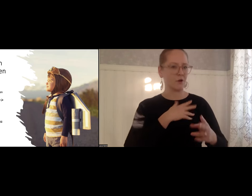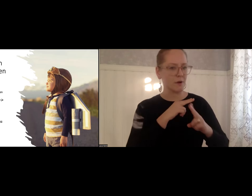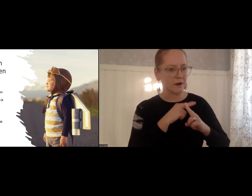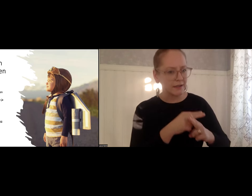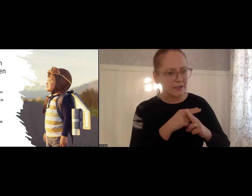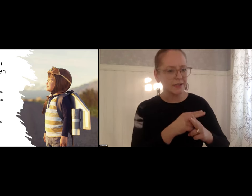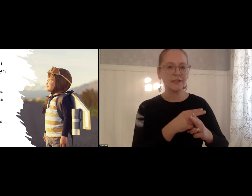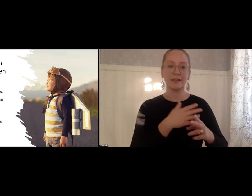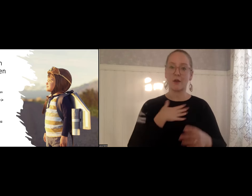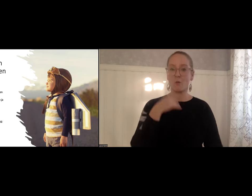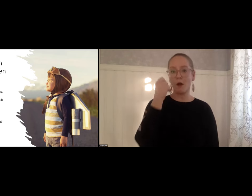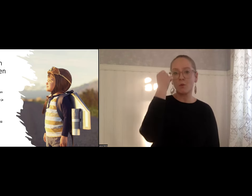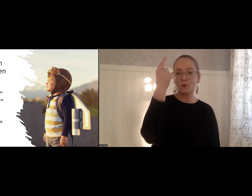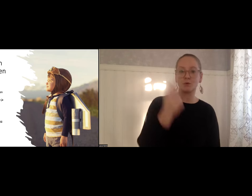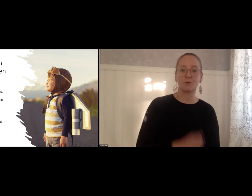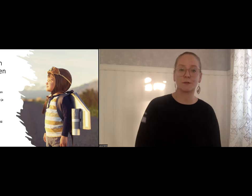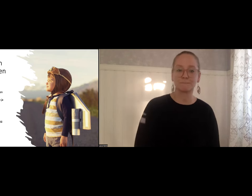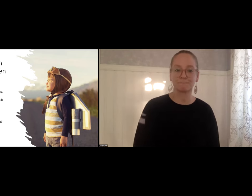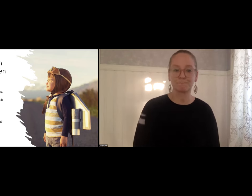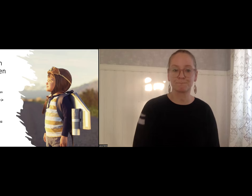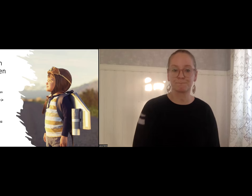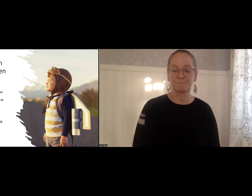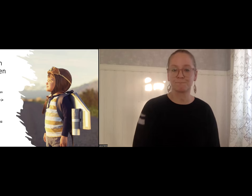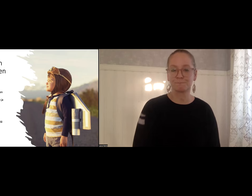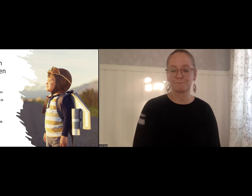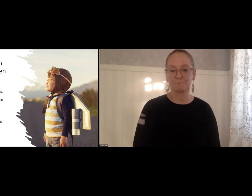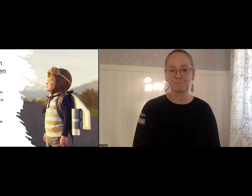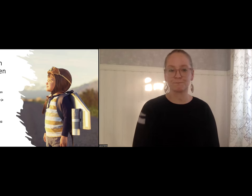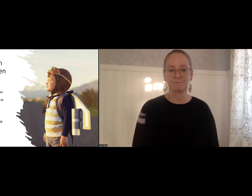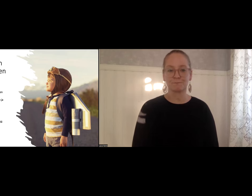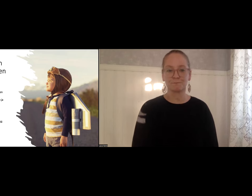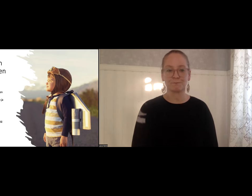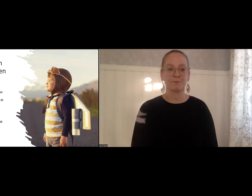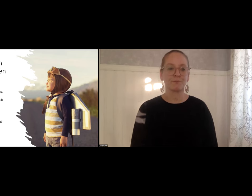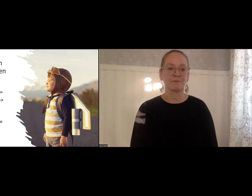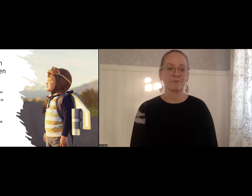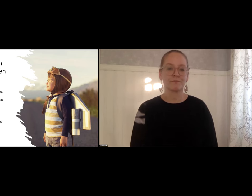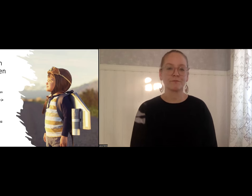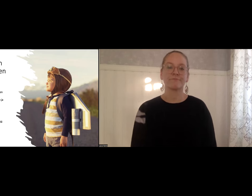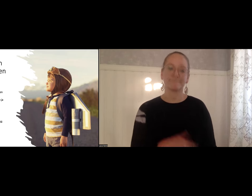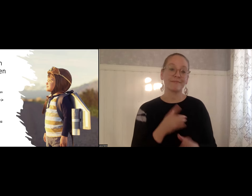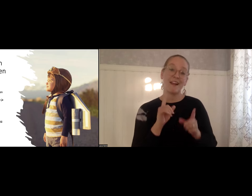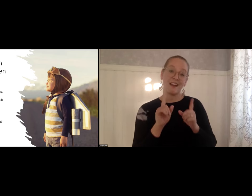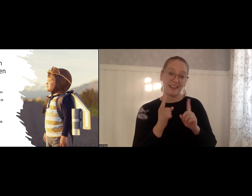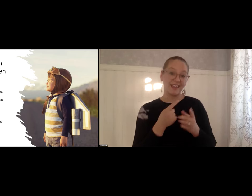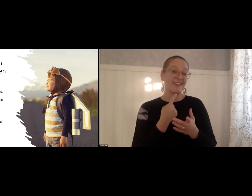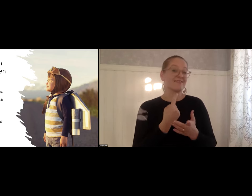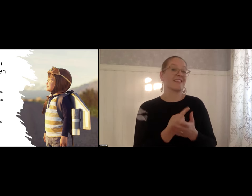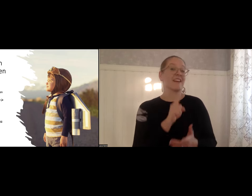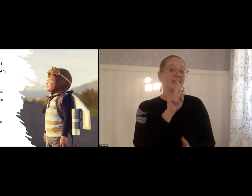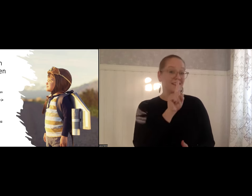Ja se, että kun lapsi tulee tietoiseksi omasta kielestään, niin hän tulee paremmin tietoiseksi identiteetistään ja